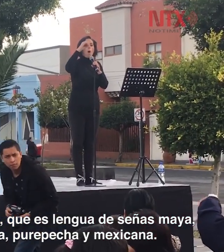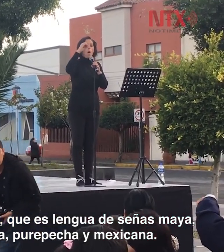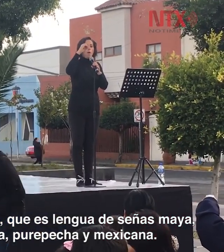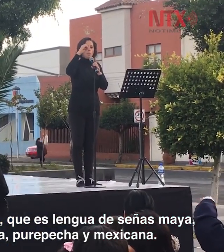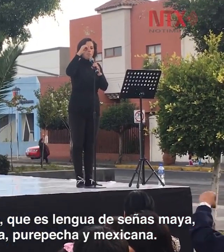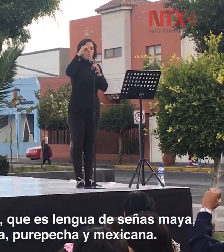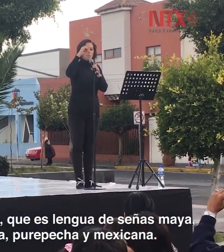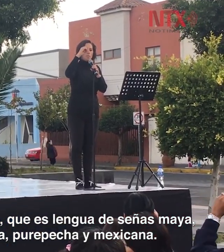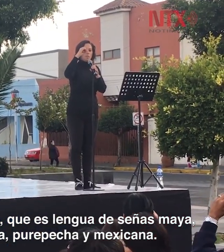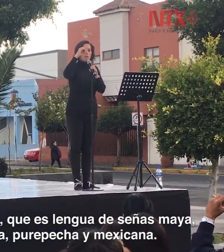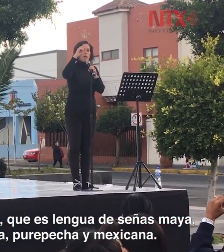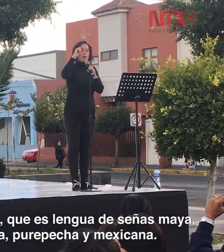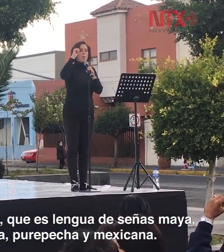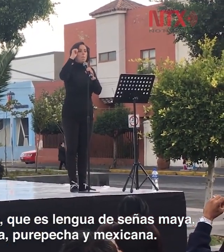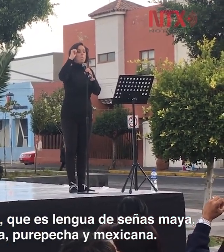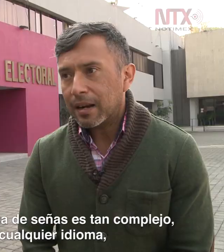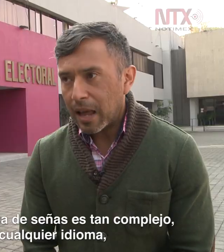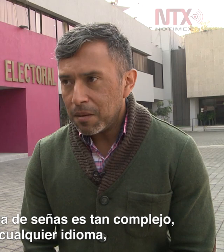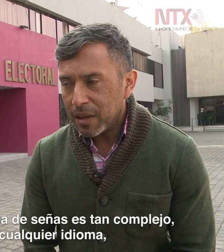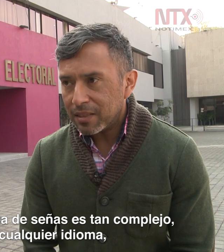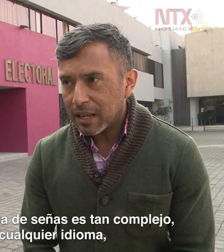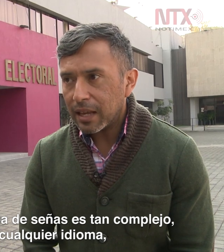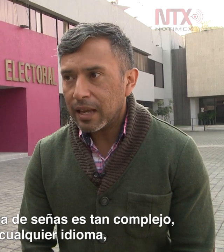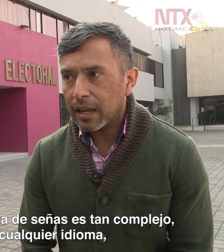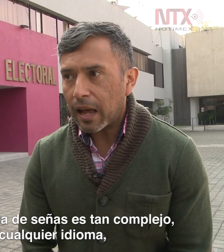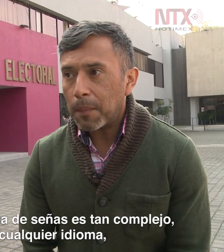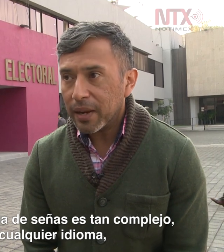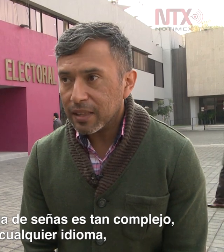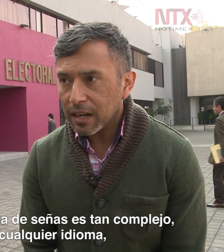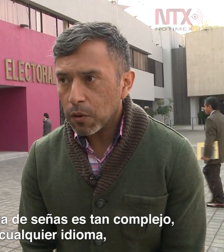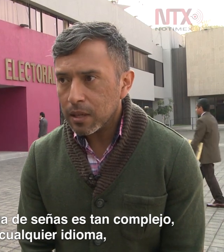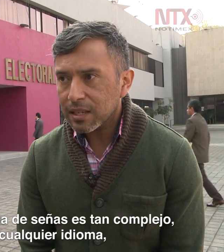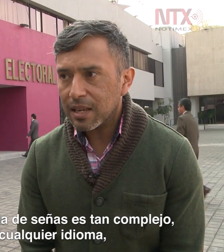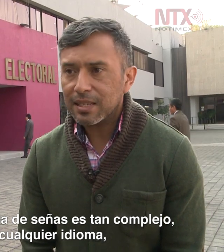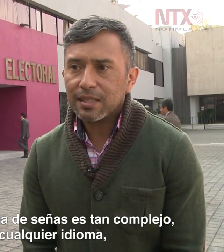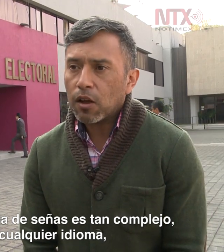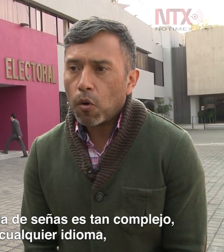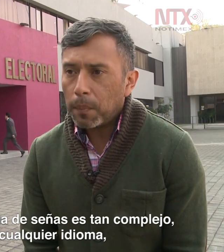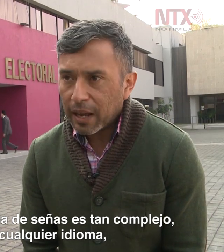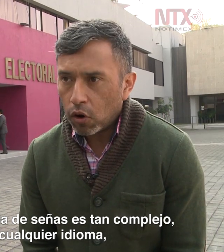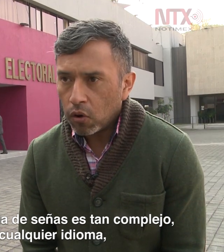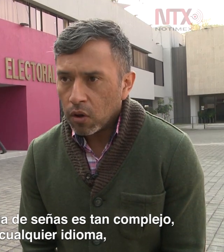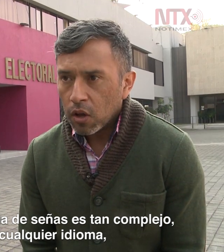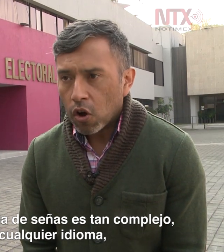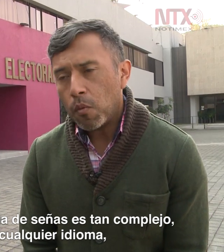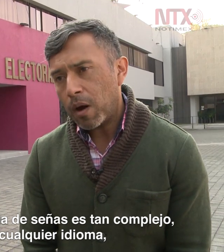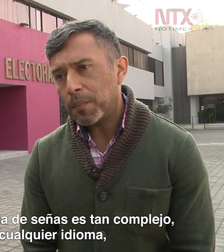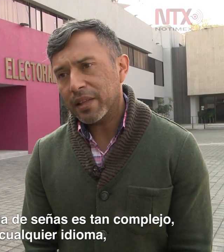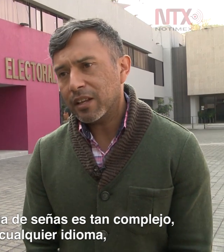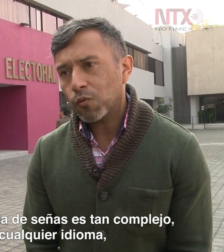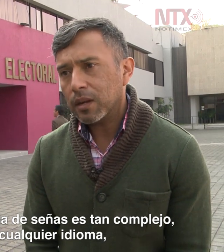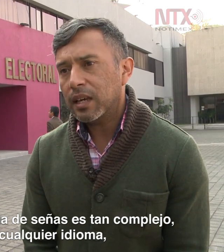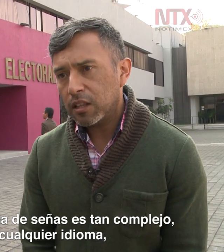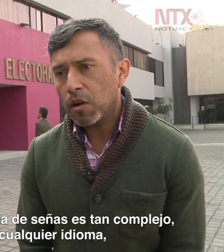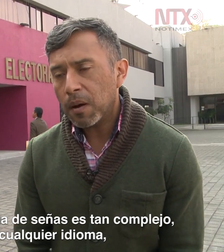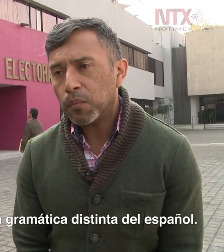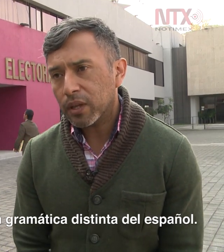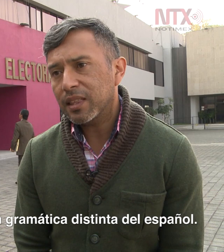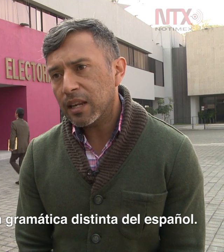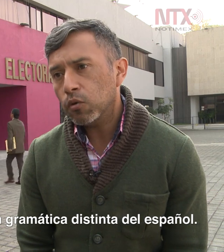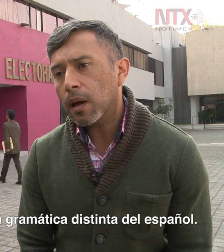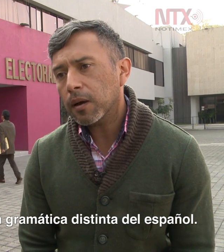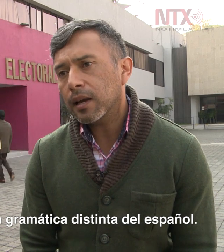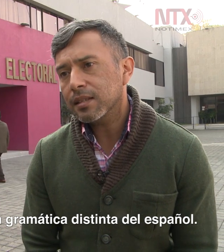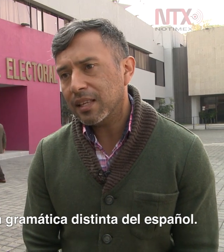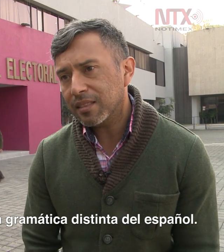chatina, purépecha y mexicana. Realmente aprender lengua de señas es tan complejo como aprender cualquier idioma